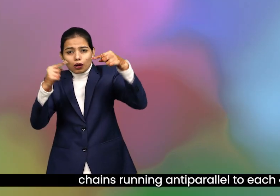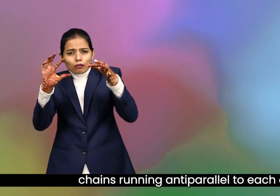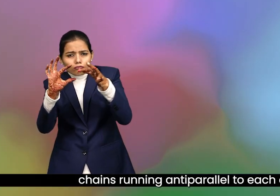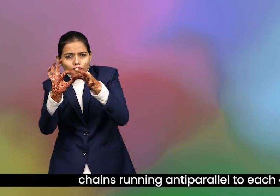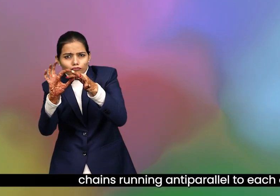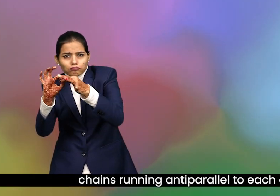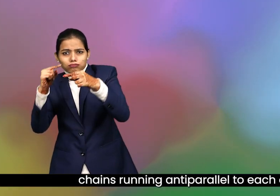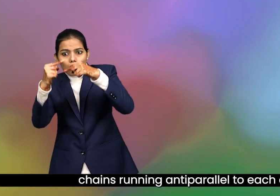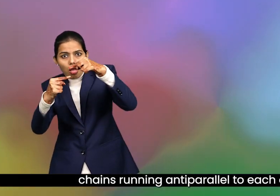இயங்குகின்றன. other.